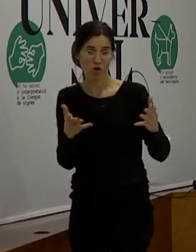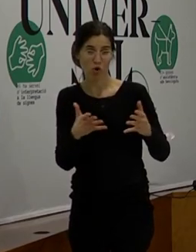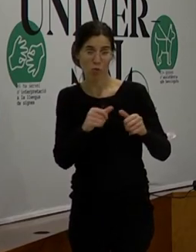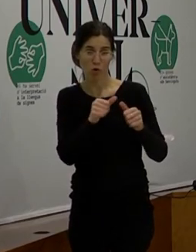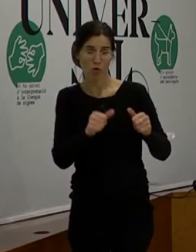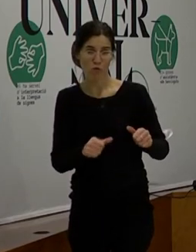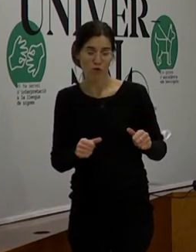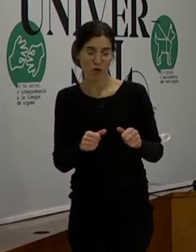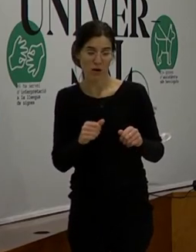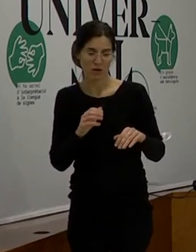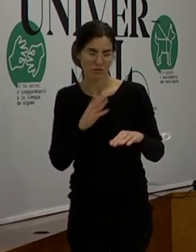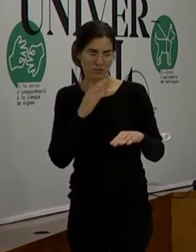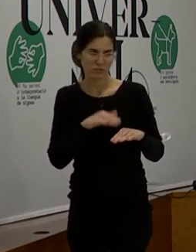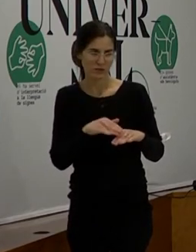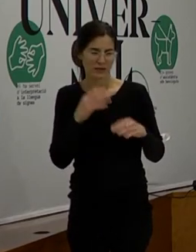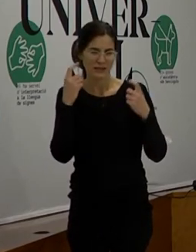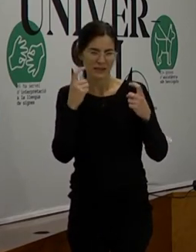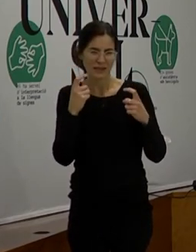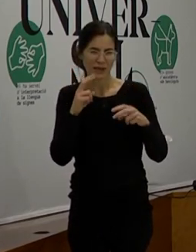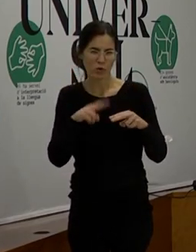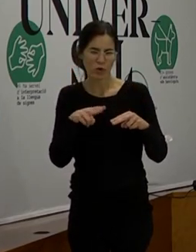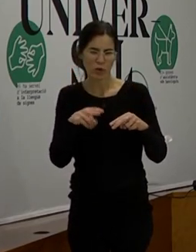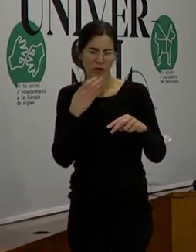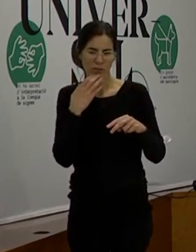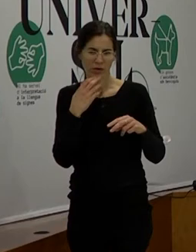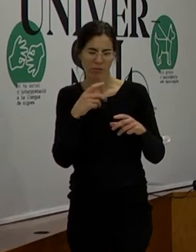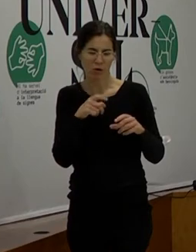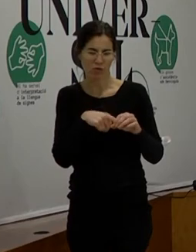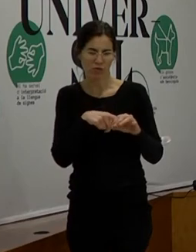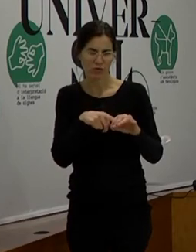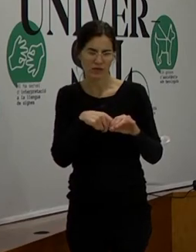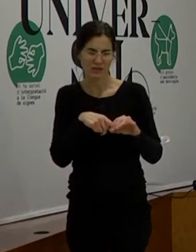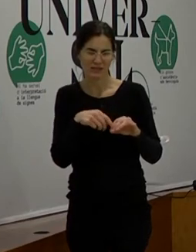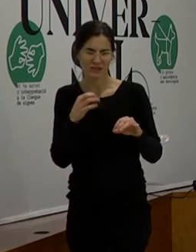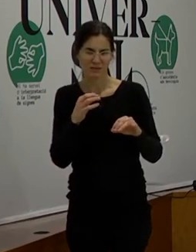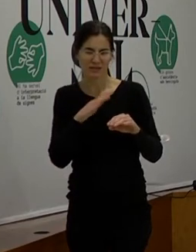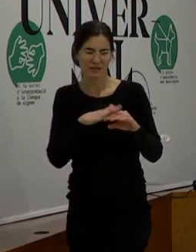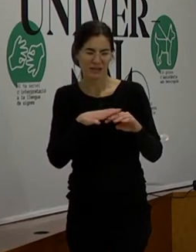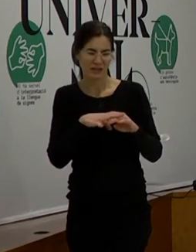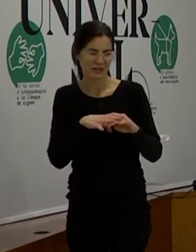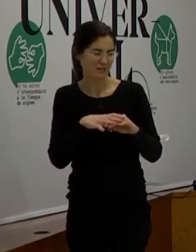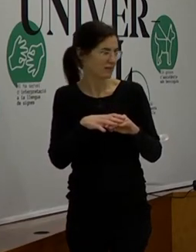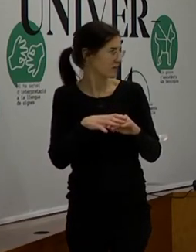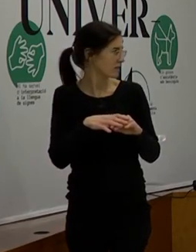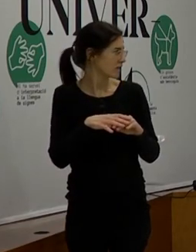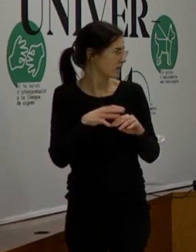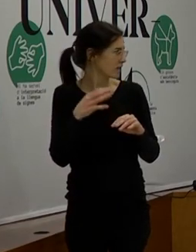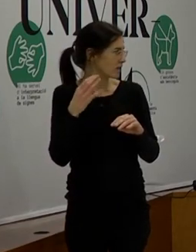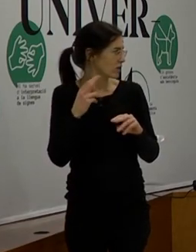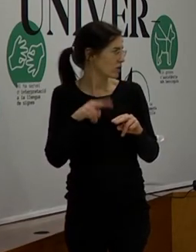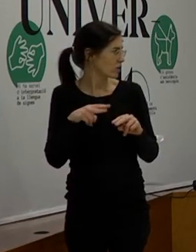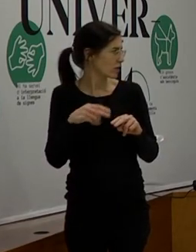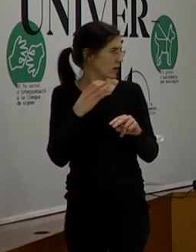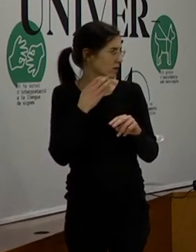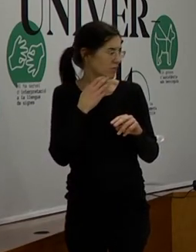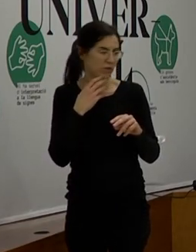col·locades. Intenteu mai el forat, sisplau, en relligues, en reixes, mai amb el mateix sentit del màxim